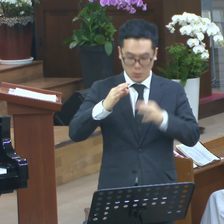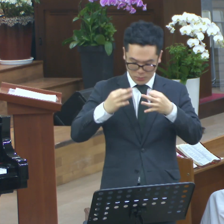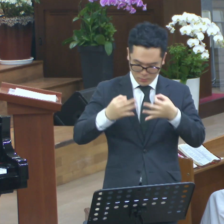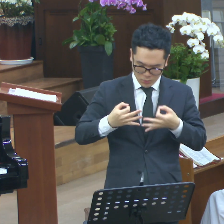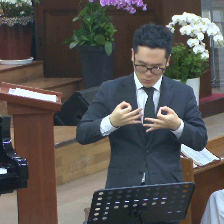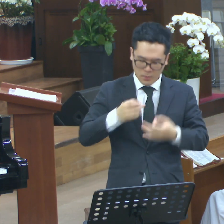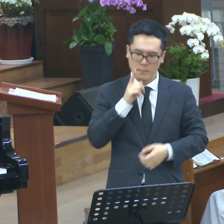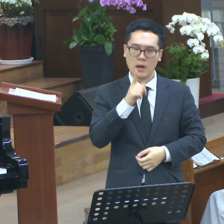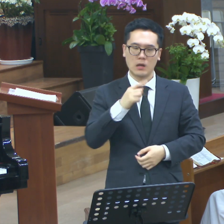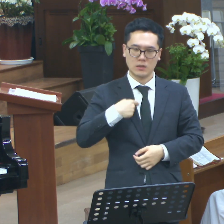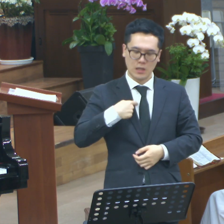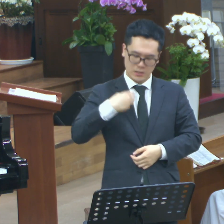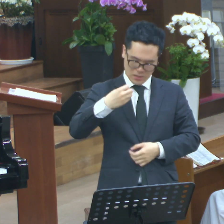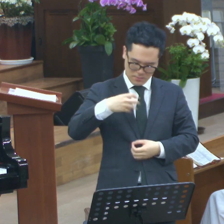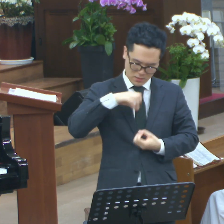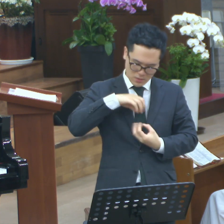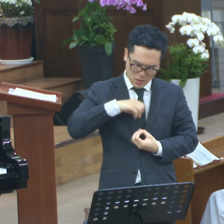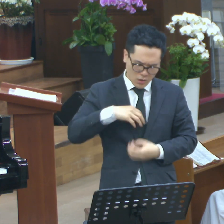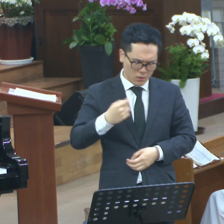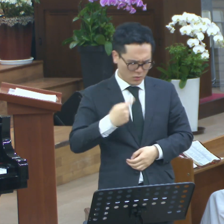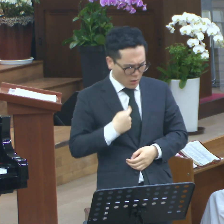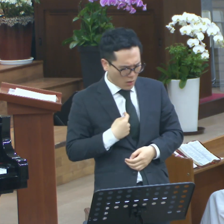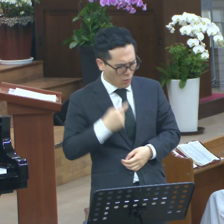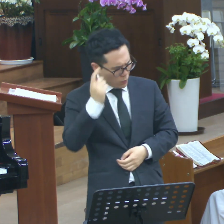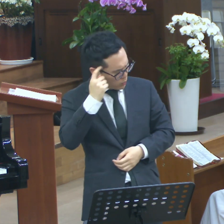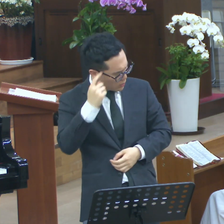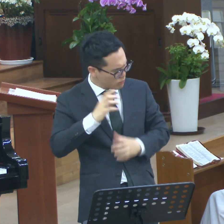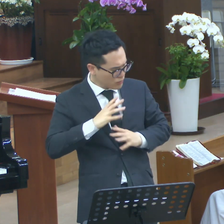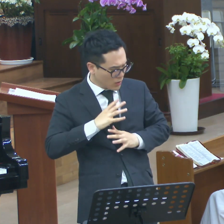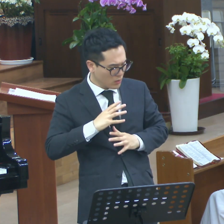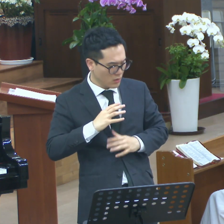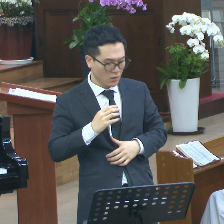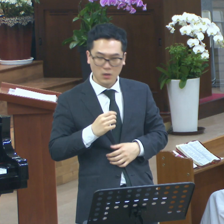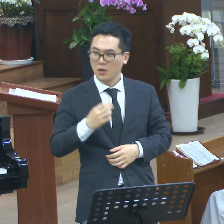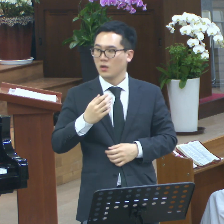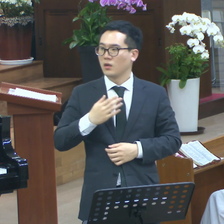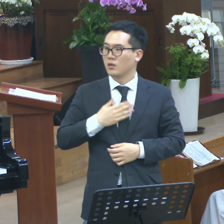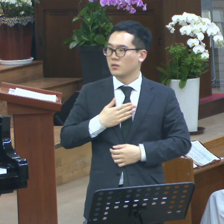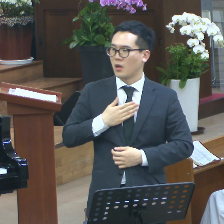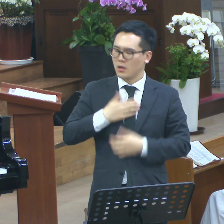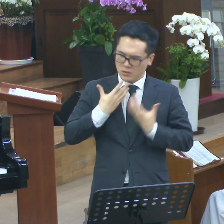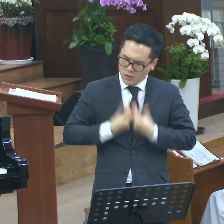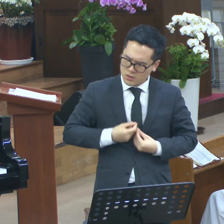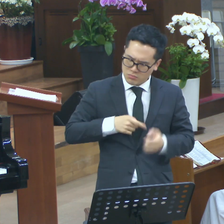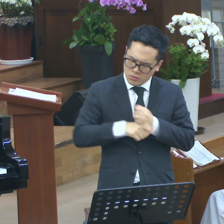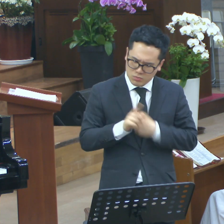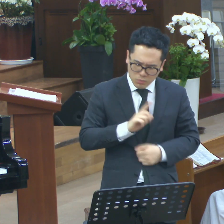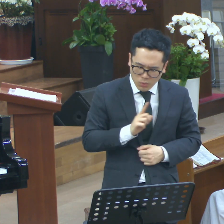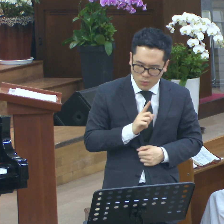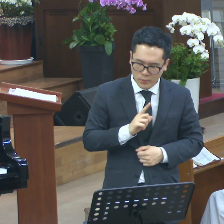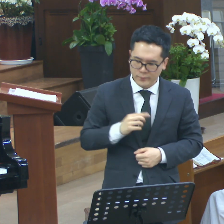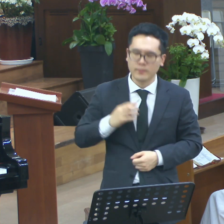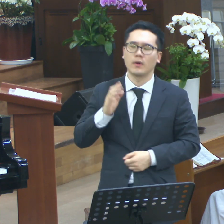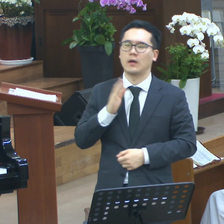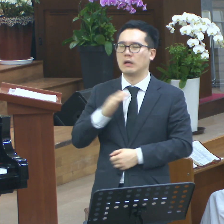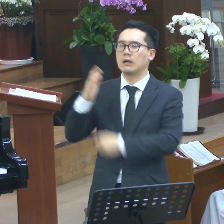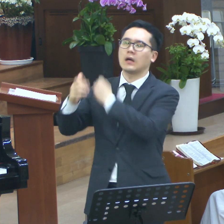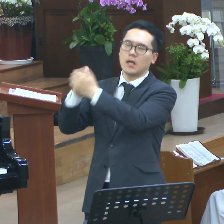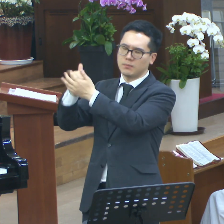도우신다. 하나님이 나타나셔서 너를 도우신다. 그러면 넌 찬송하게 될 거야 라고 자기가 자신에게 얘기한 거예요. 로마서 5장